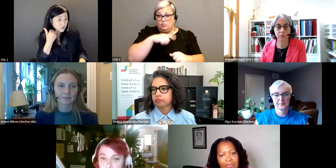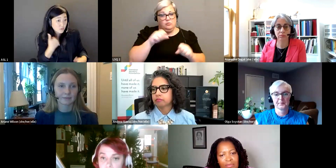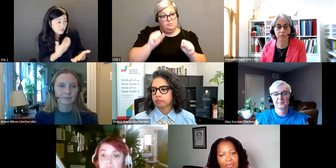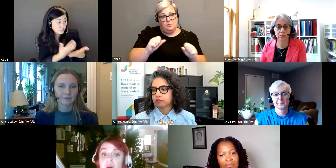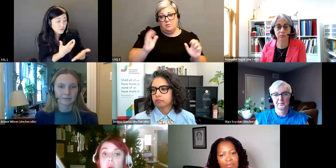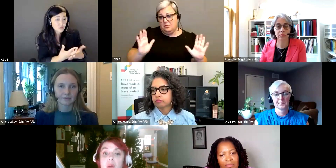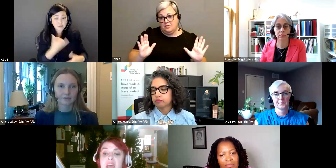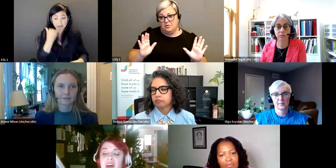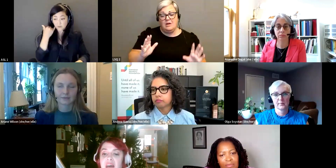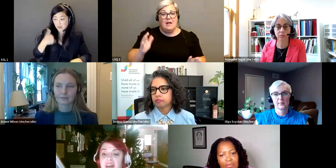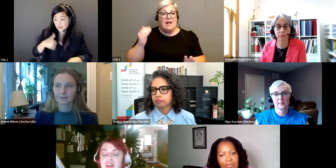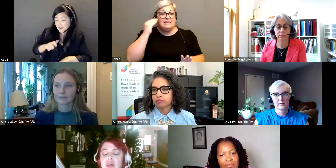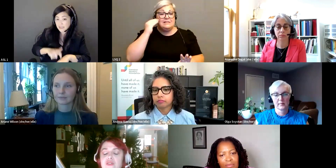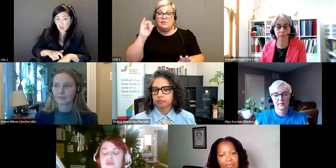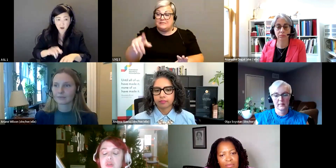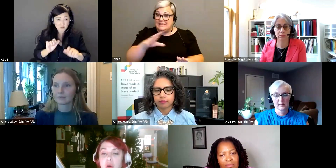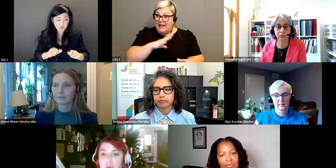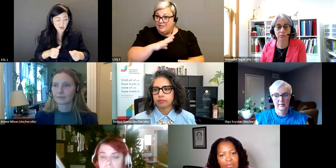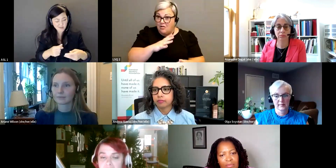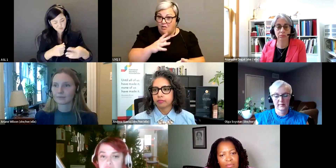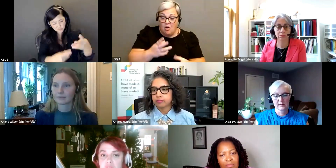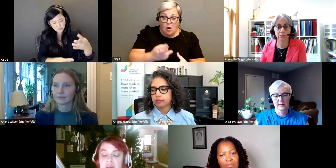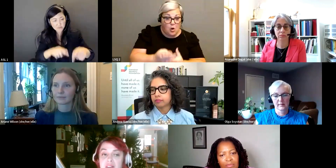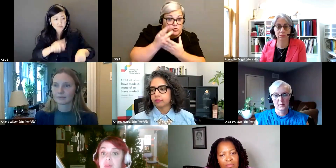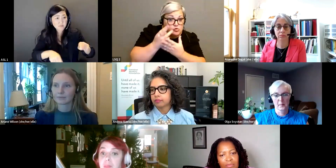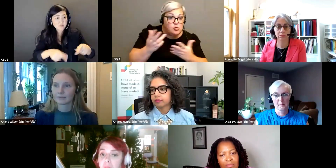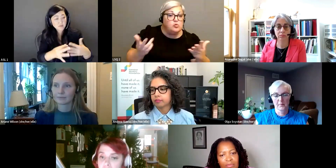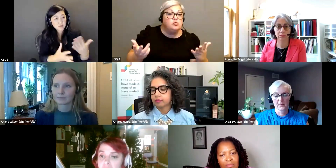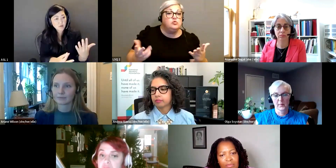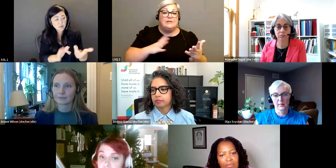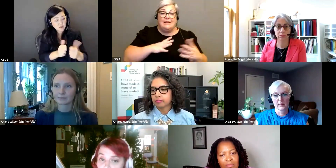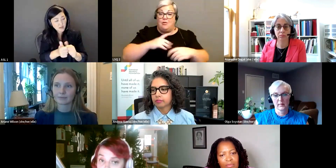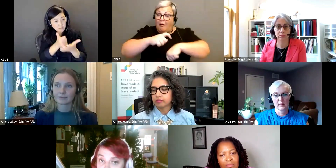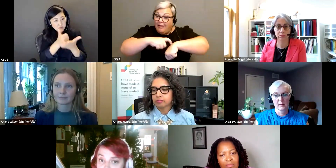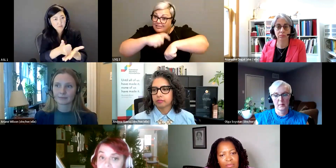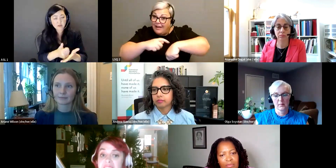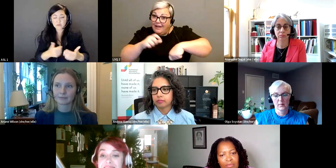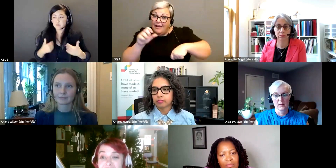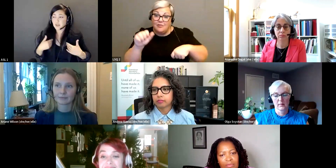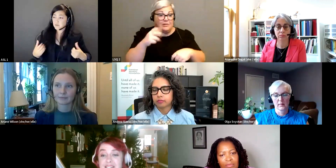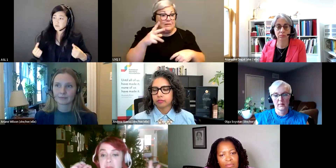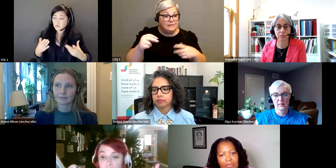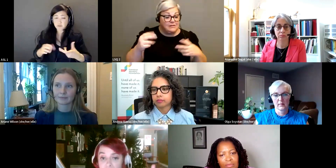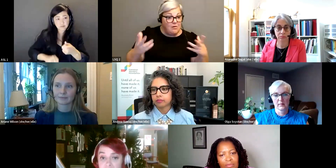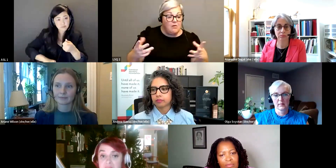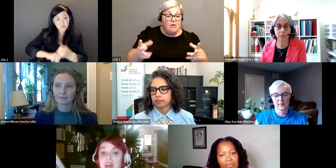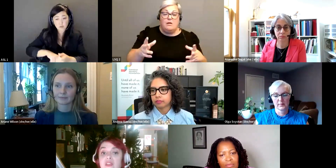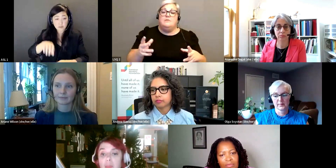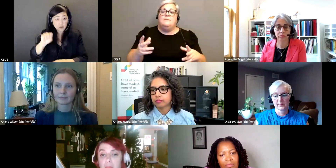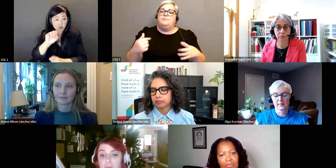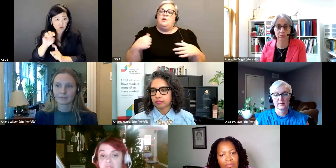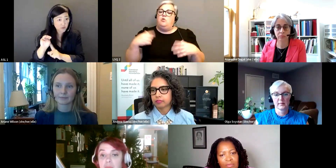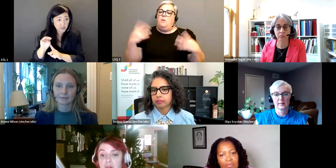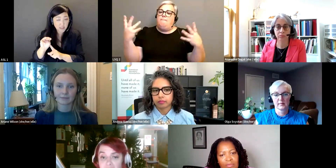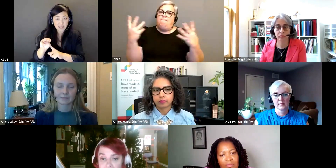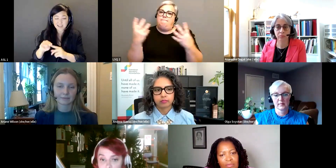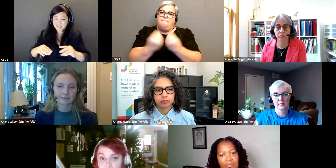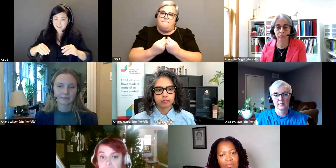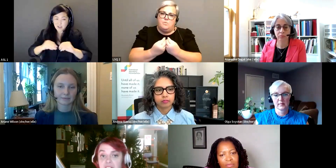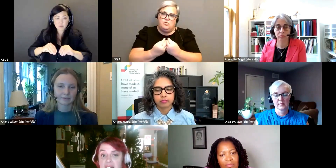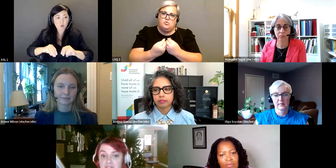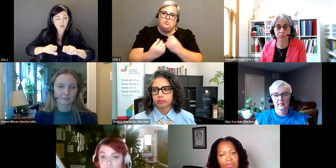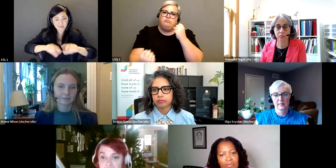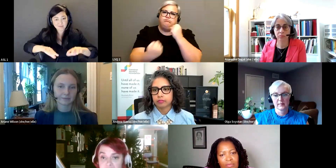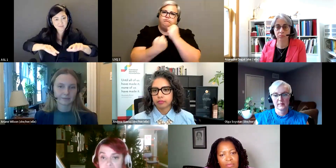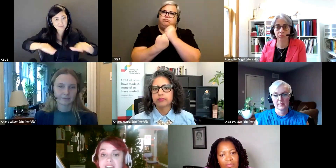C'est important de savoir si vous avez les ressources, si vous avez le temps de faire ce type de démarche. Nous avons reçu énormément de soutien sur